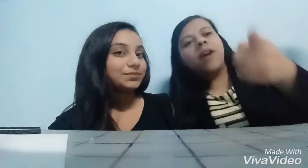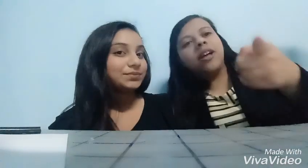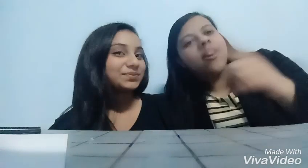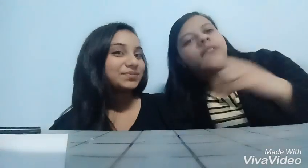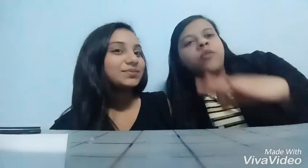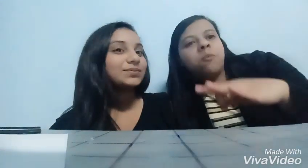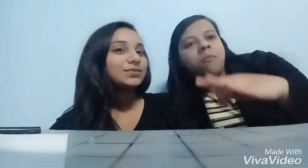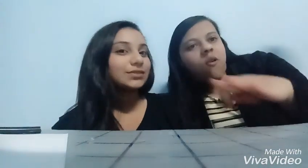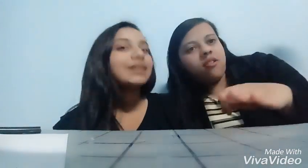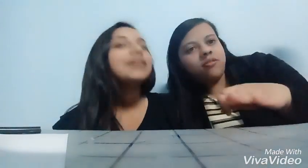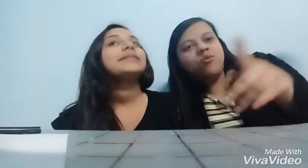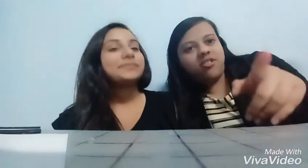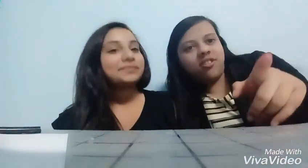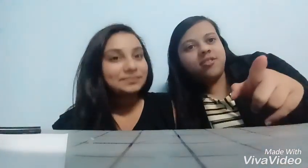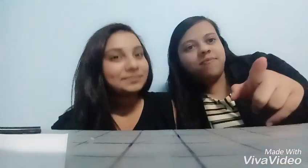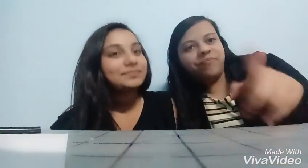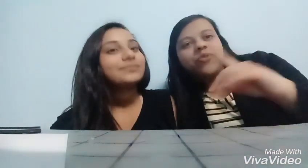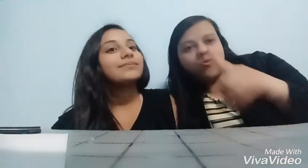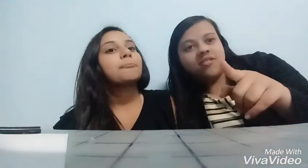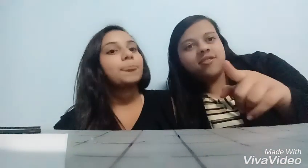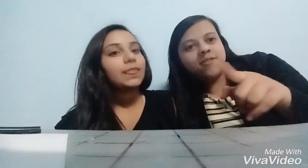vez vai ser um vídeo melhor, eu tenho certeza.